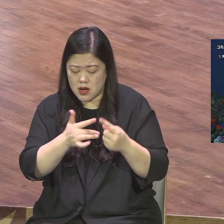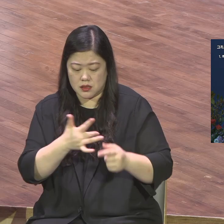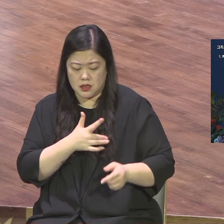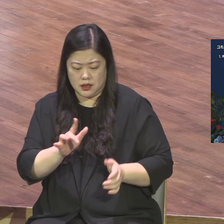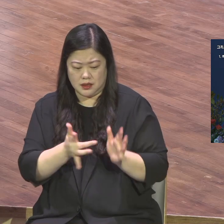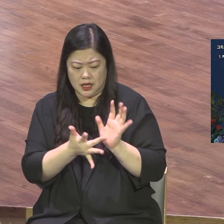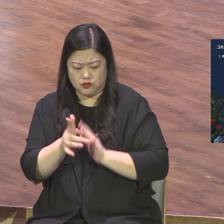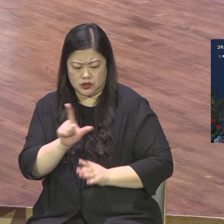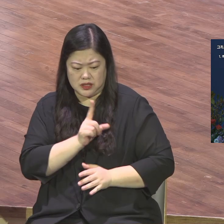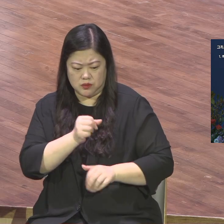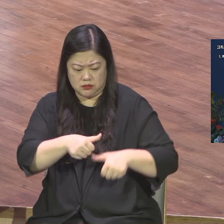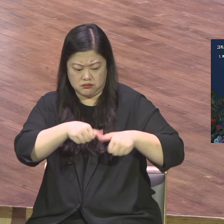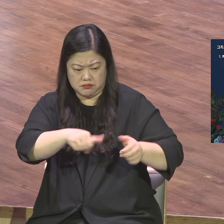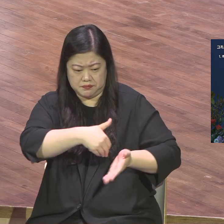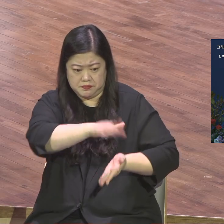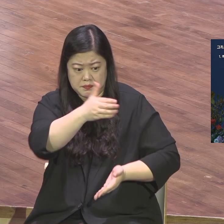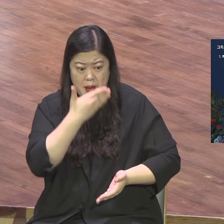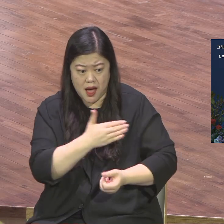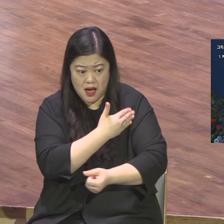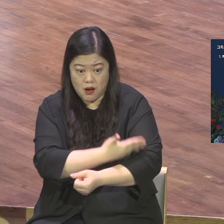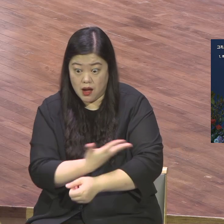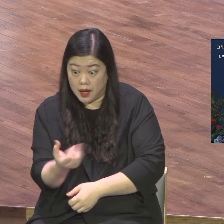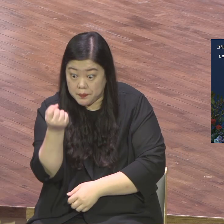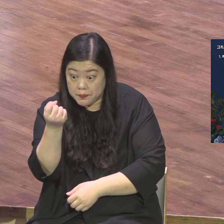바랍니다. 이것이 늘 내게 있잖아요.